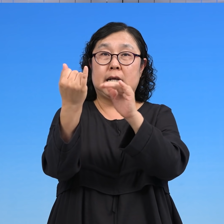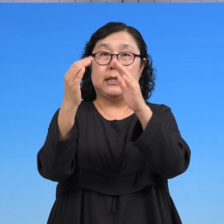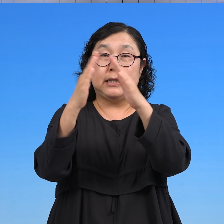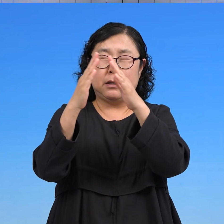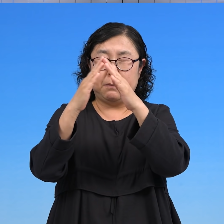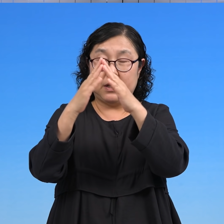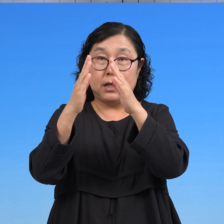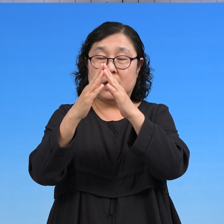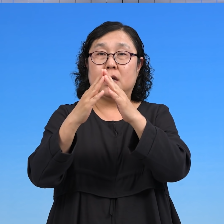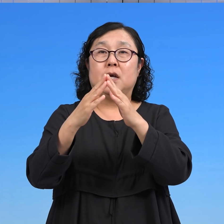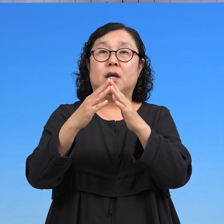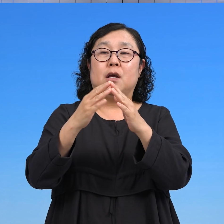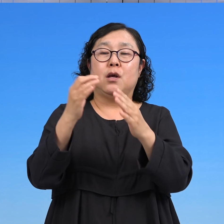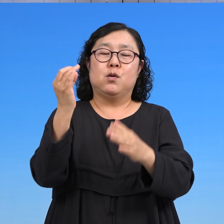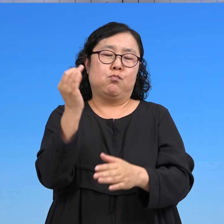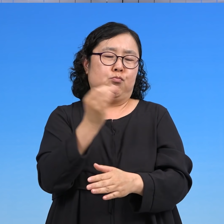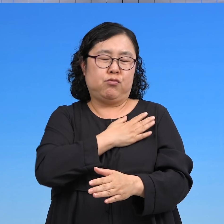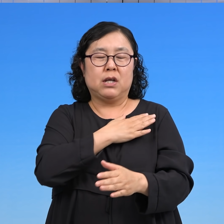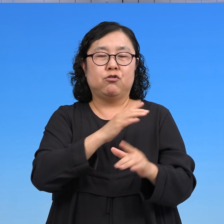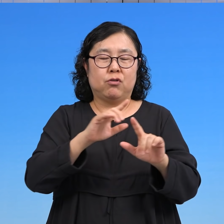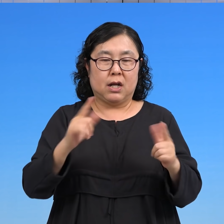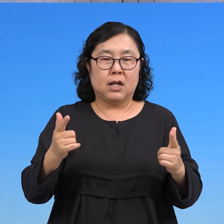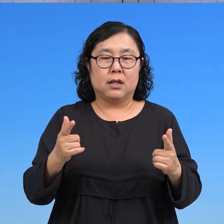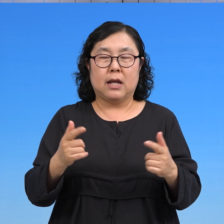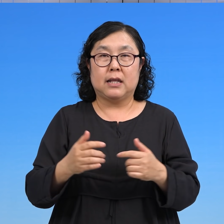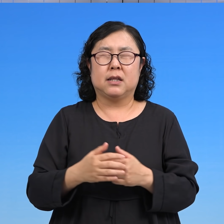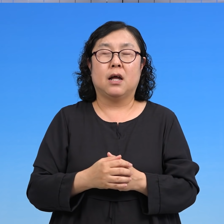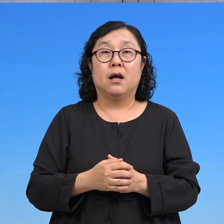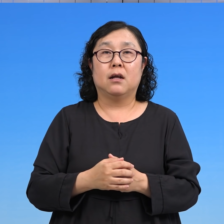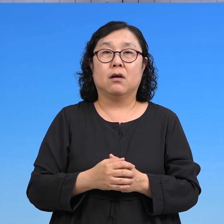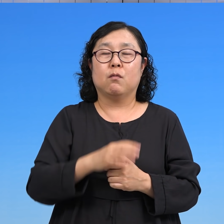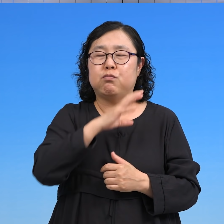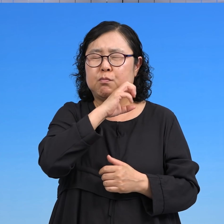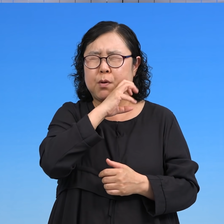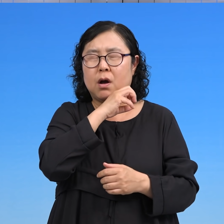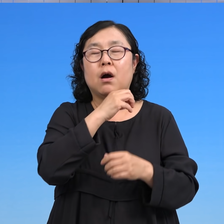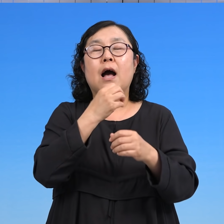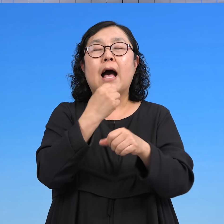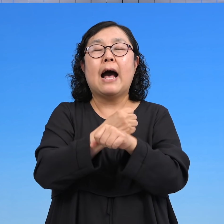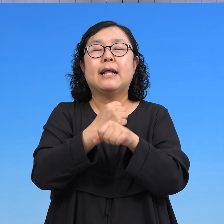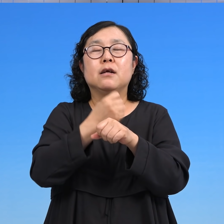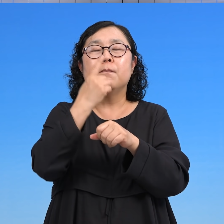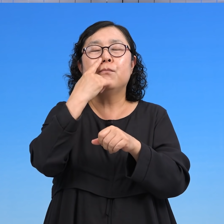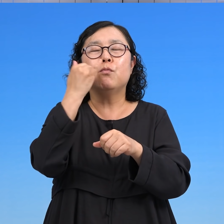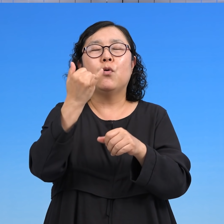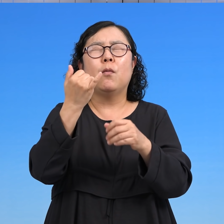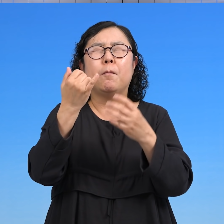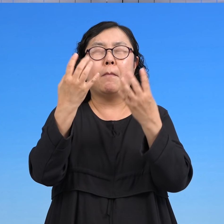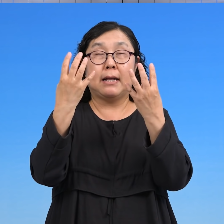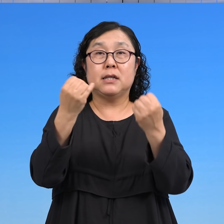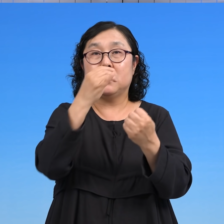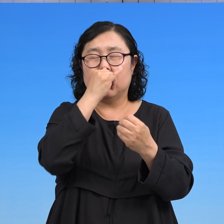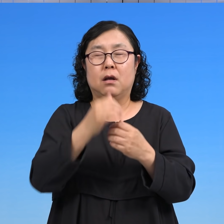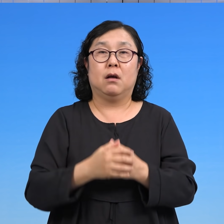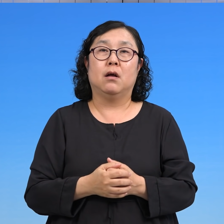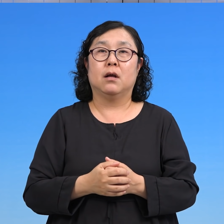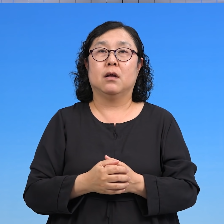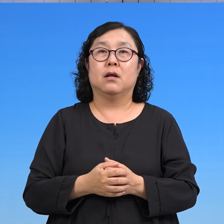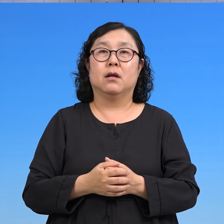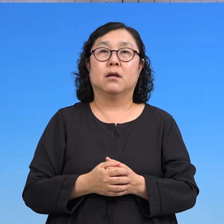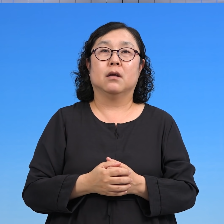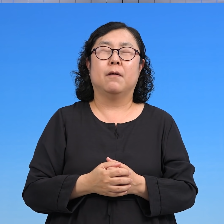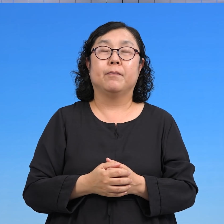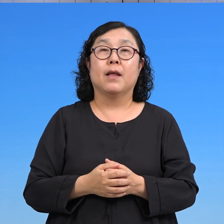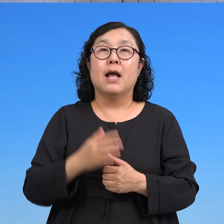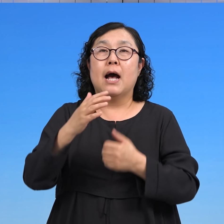이 기능으로 지금 기능이 난무하는 가정. 예수 믿는 우리도 예외 아니라고 생각합니다.